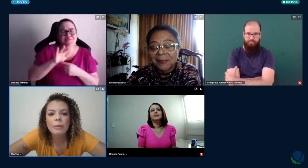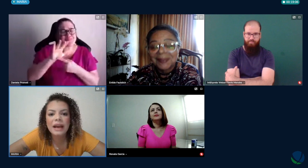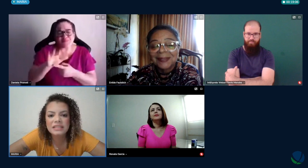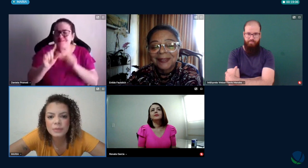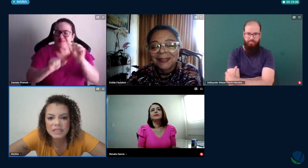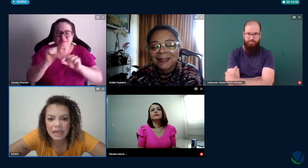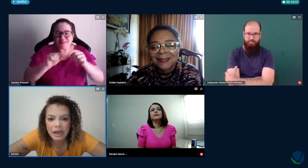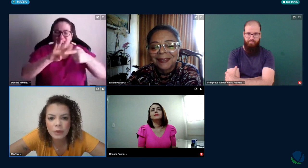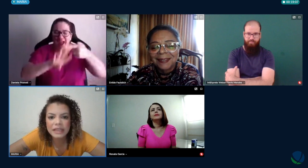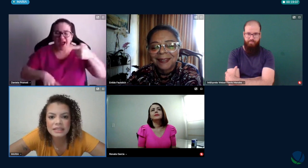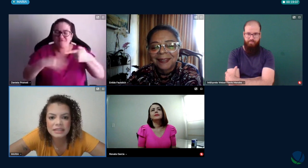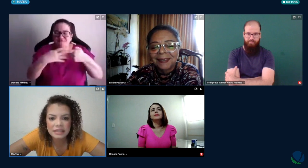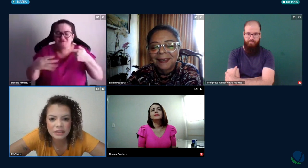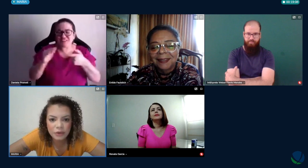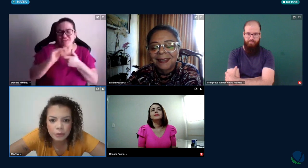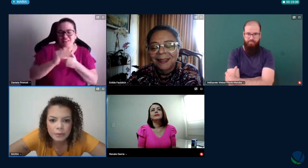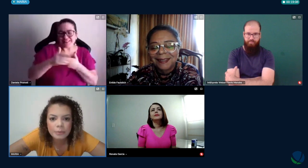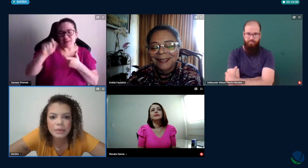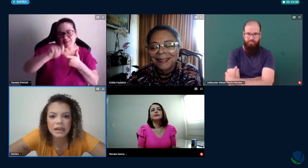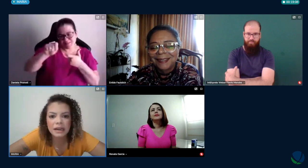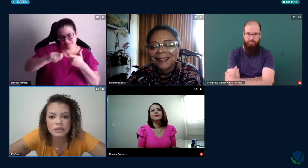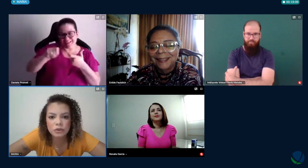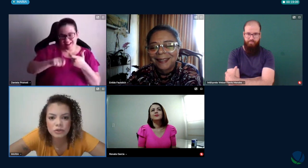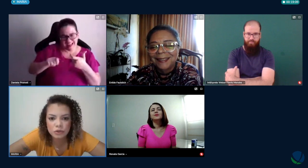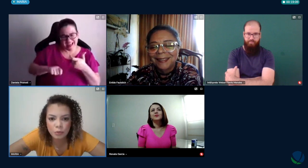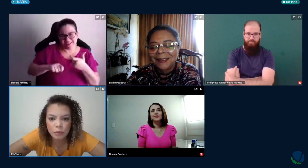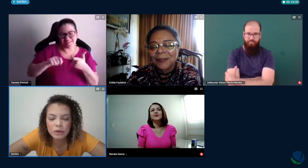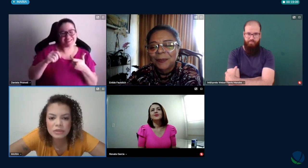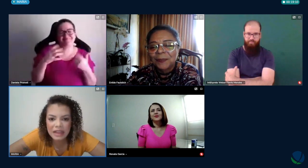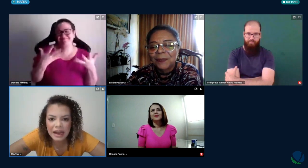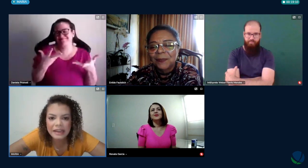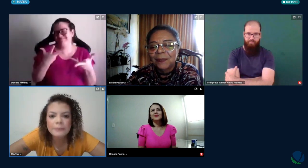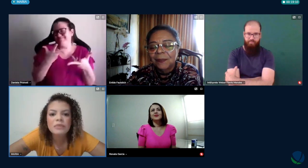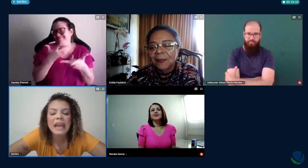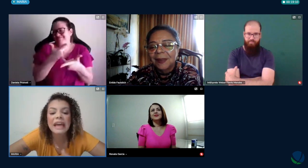ele mais especial e acessível para todos